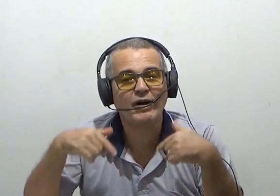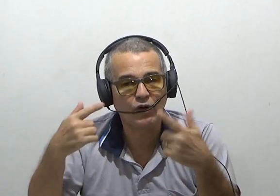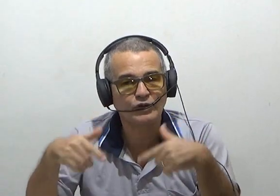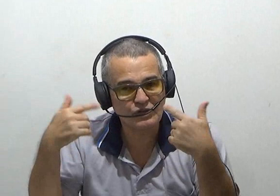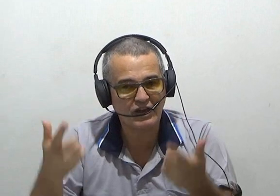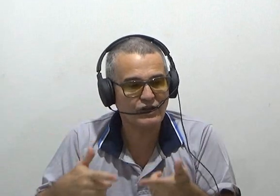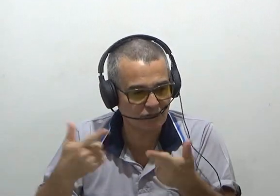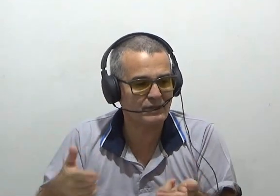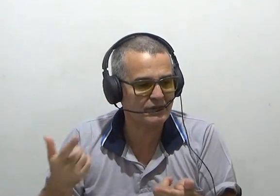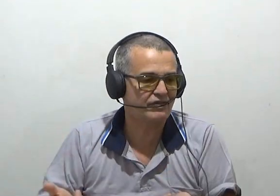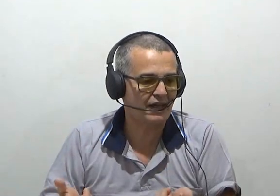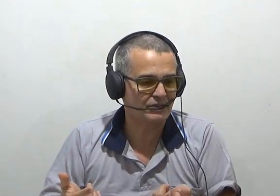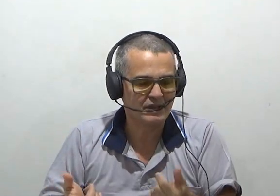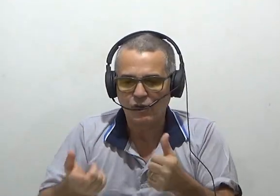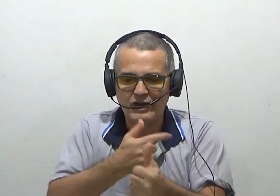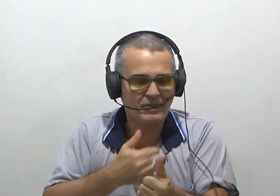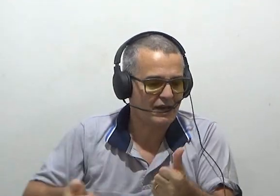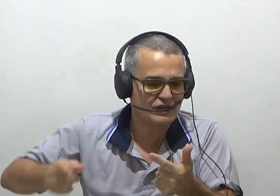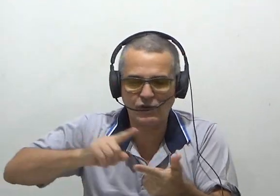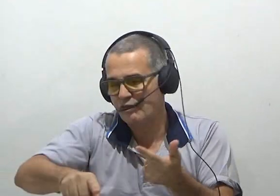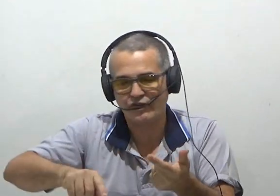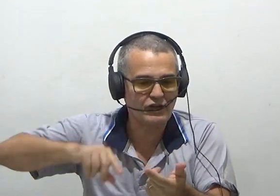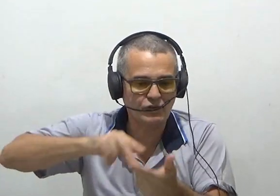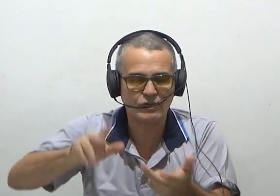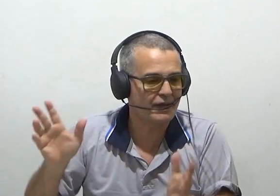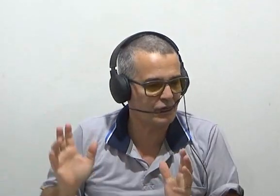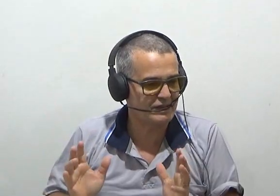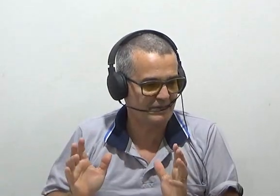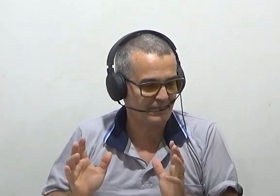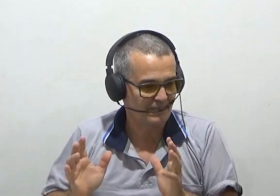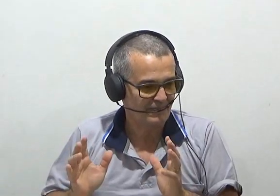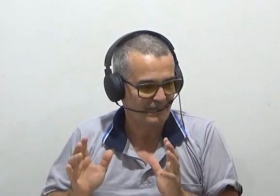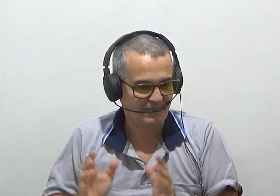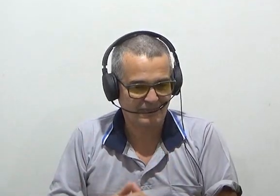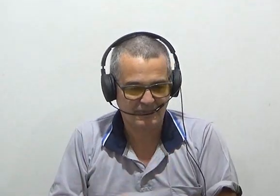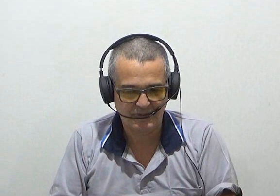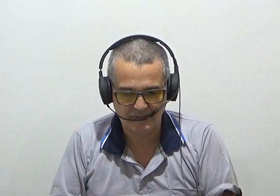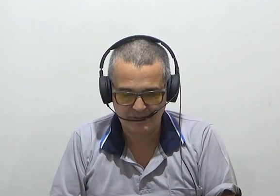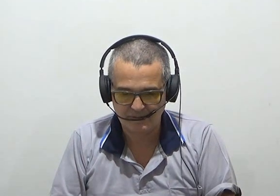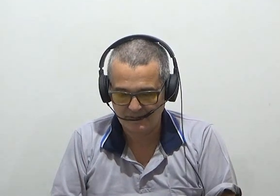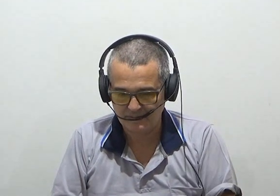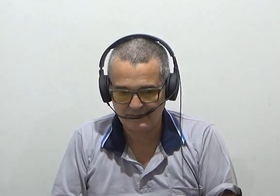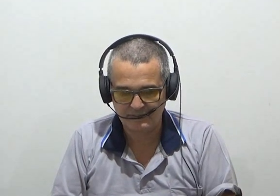ter que arrumar outro jeito de motivá-lo. Com imagem, com vídeo, com qualquer coisa.